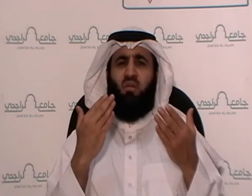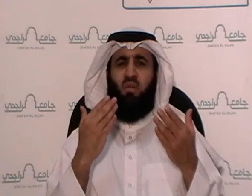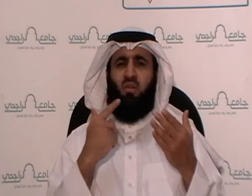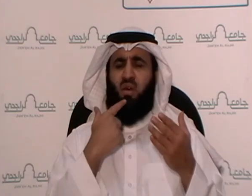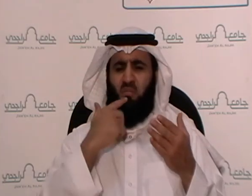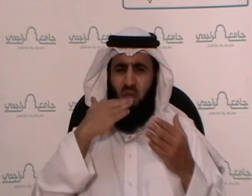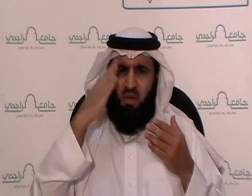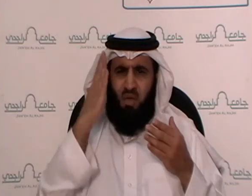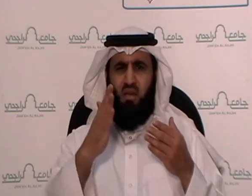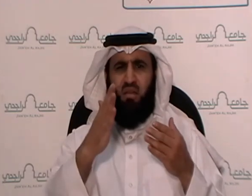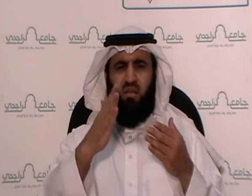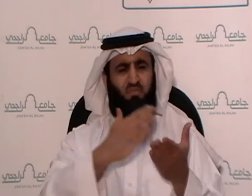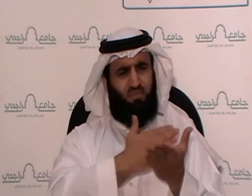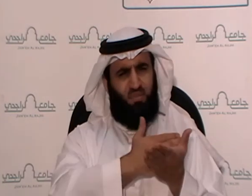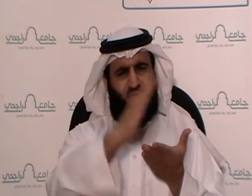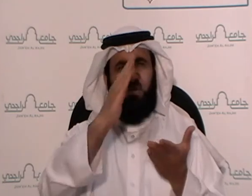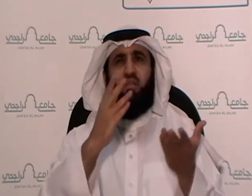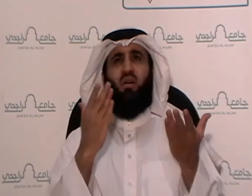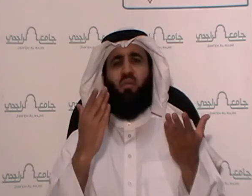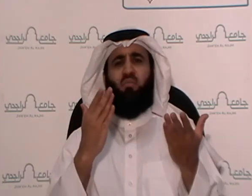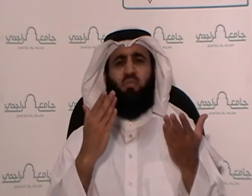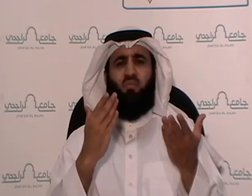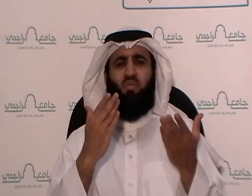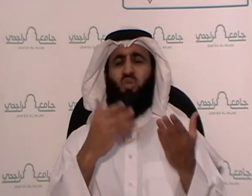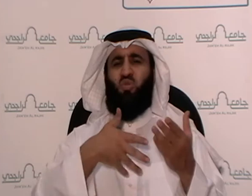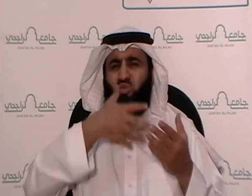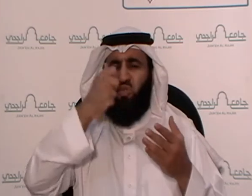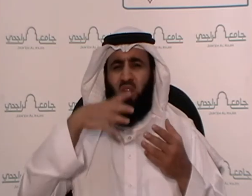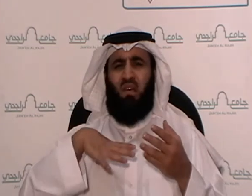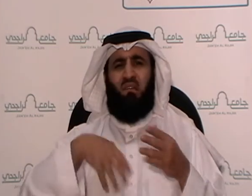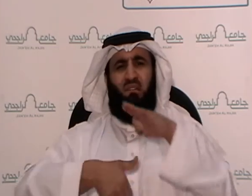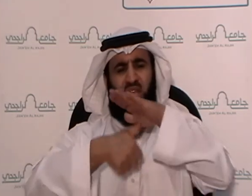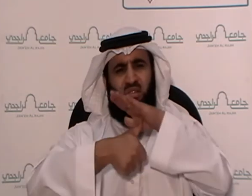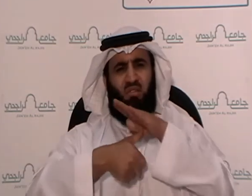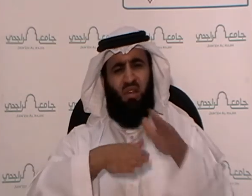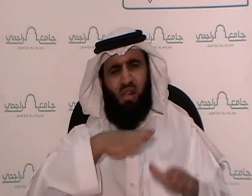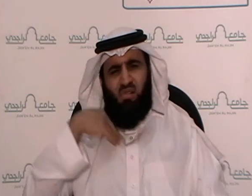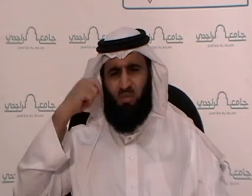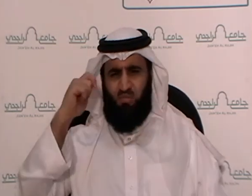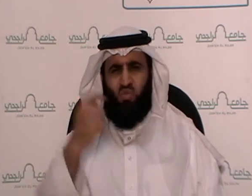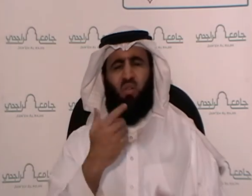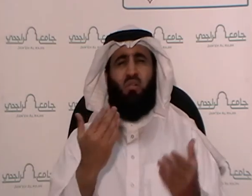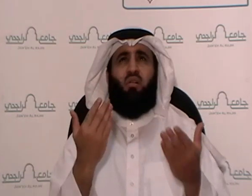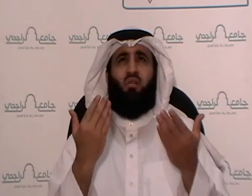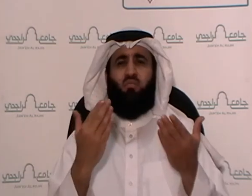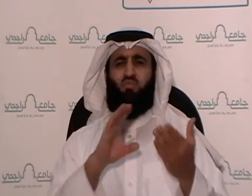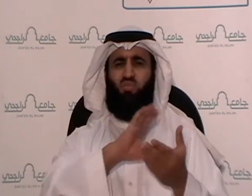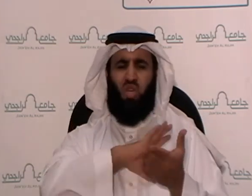الحق حاصدة تقطع شروره وتقلع جذوره. اللهم عليك به